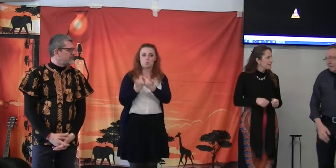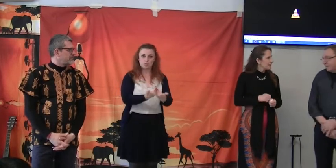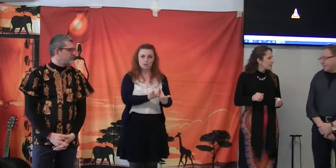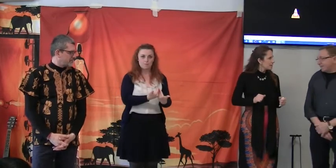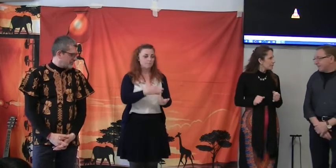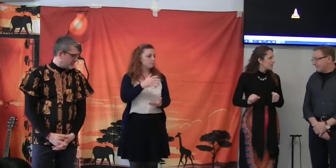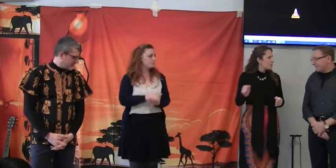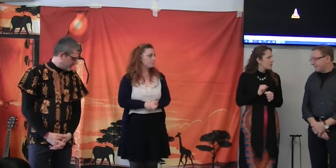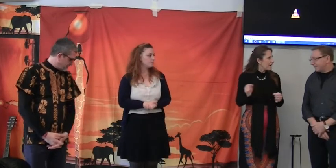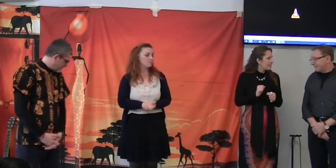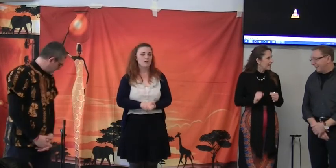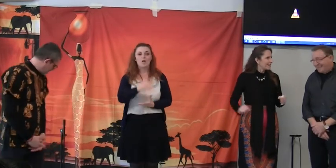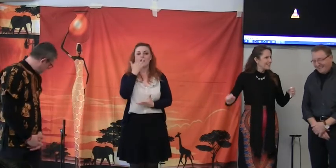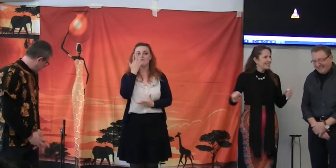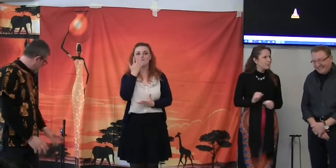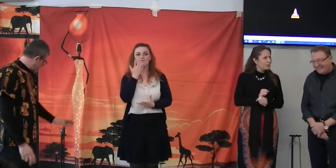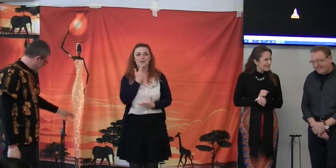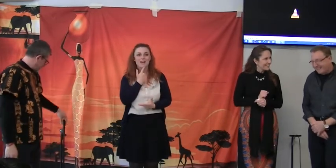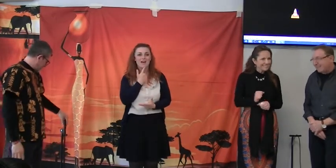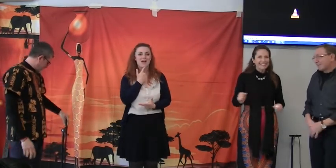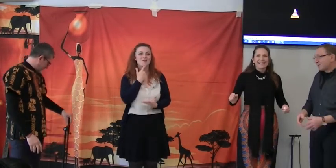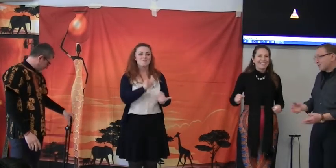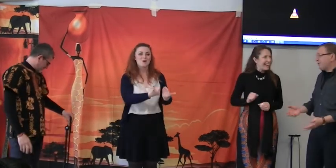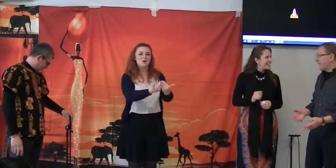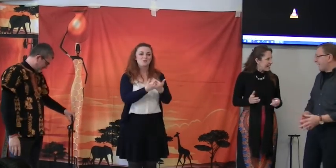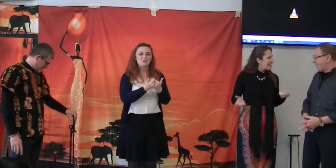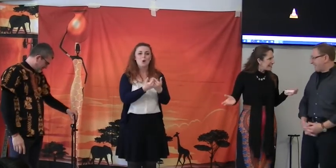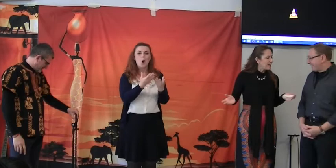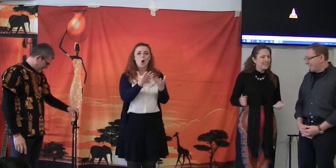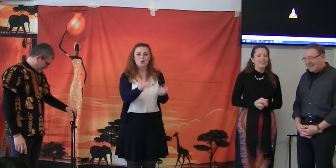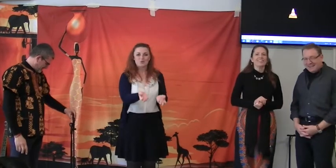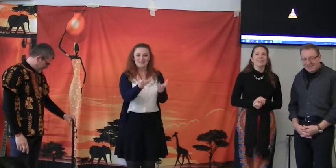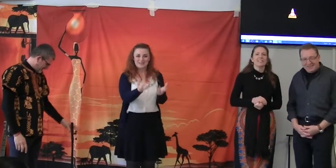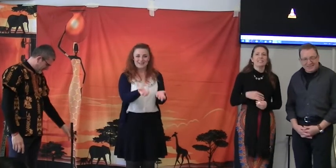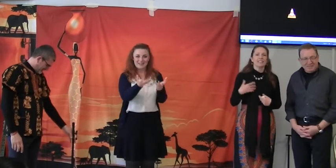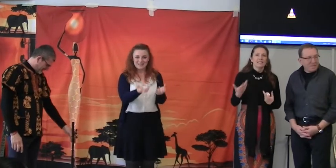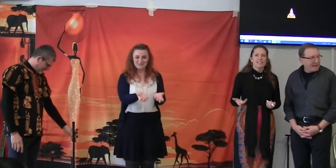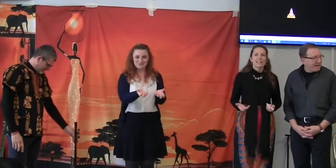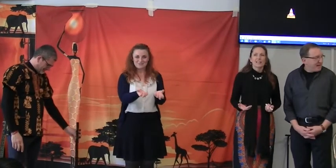manuale, vogliamo camere. Ci vuole anche quello,